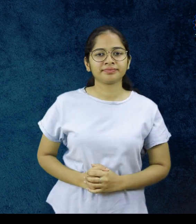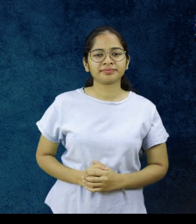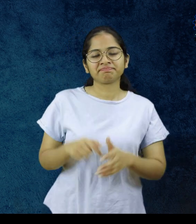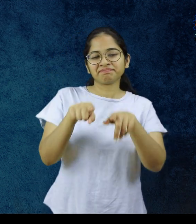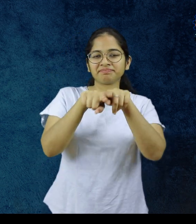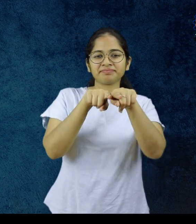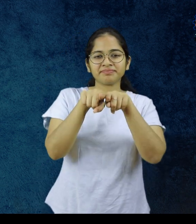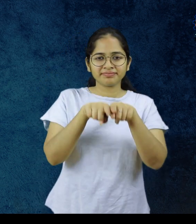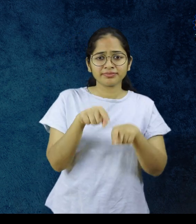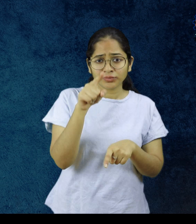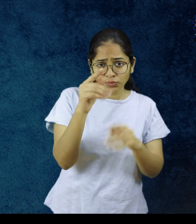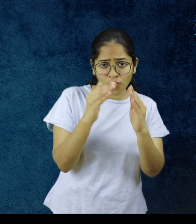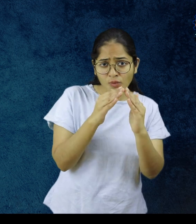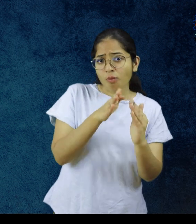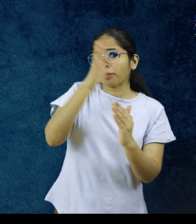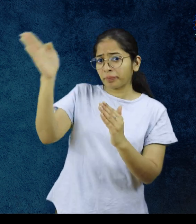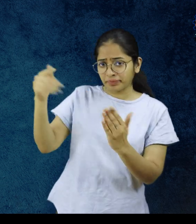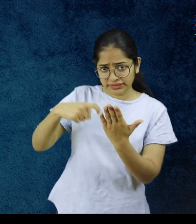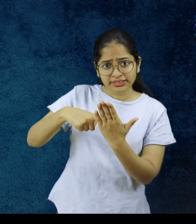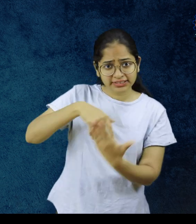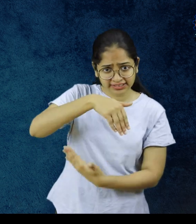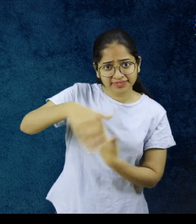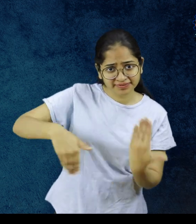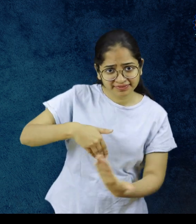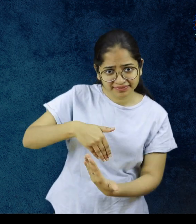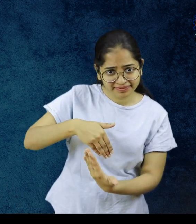उदाहरण के लिए तुम अपने रिश्तेदारों के घर जाओगे